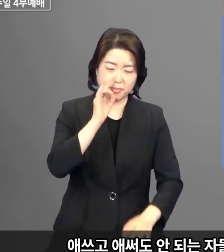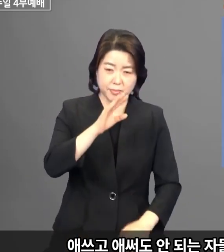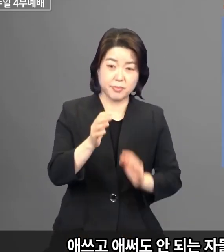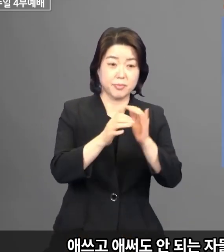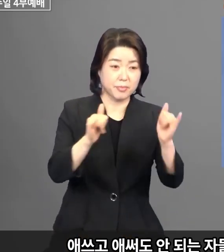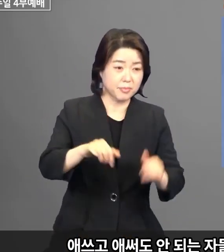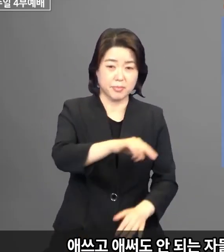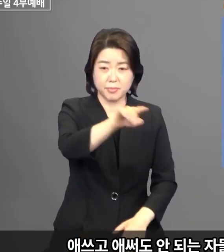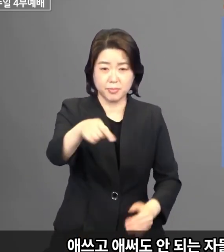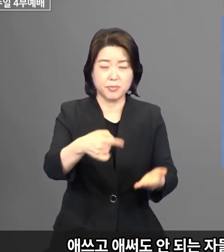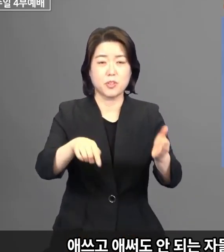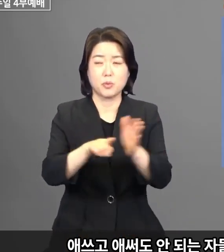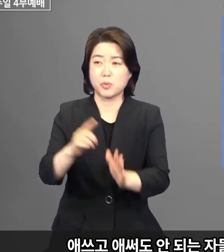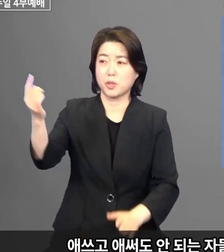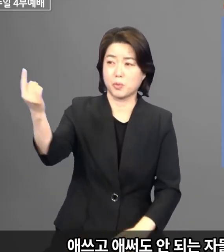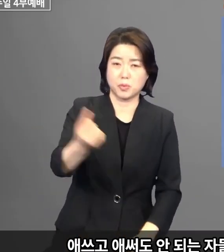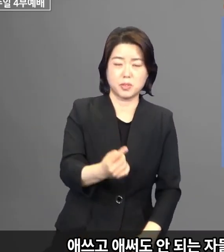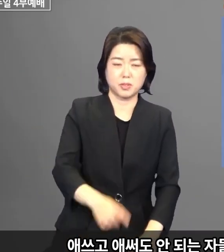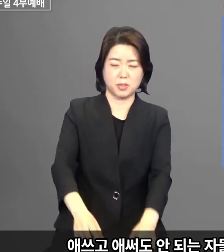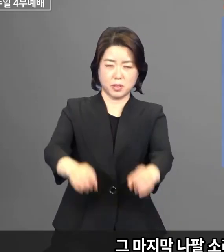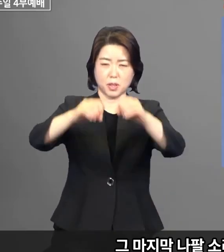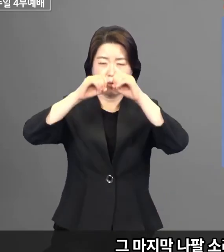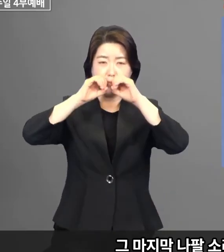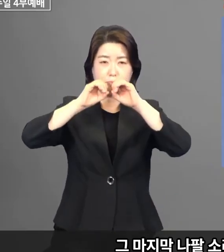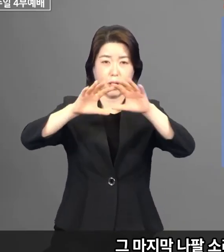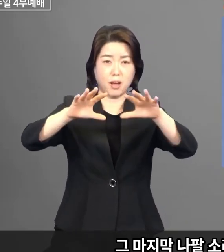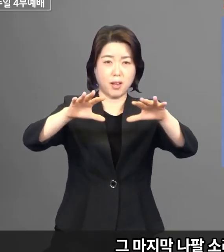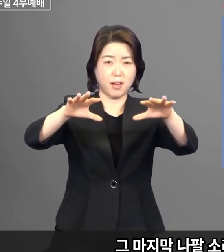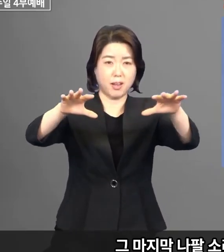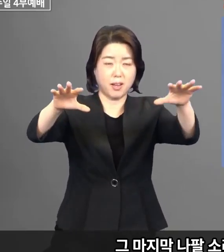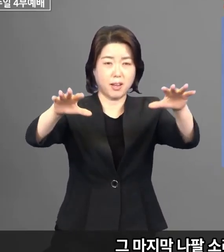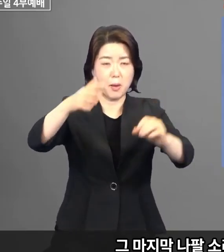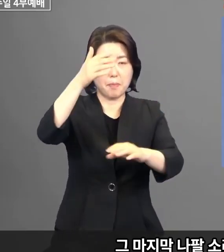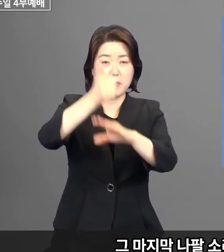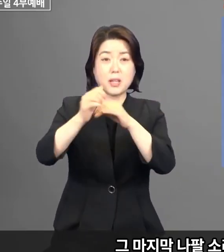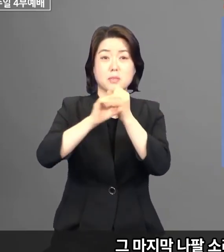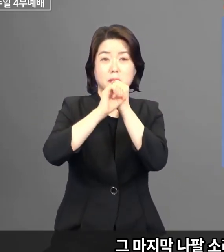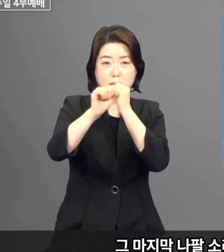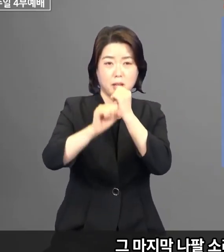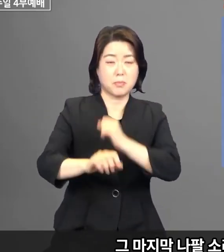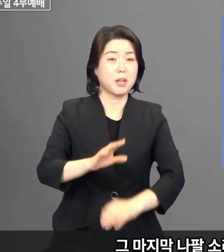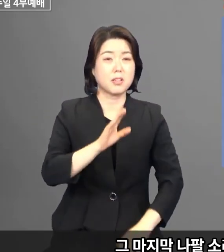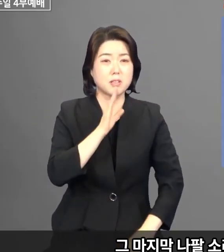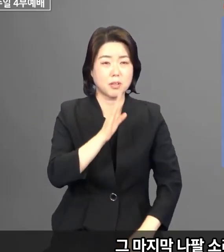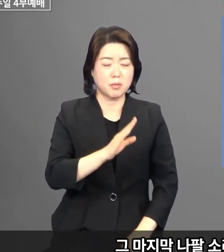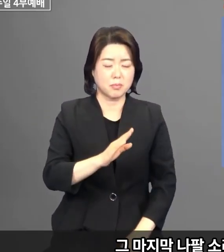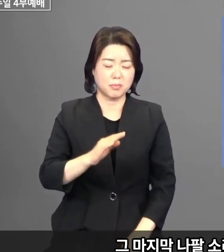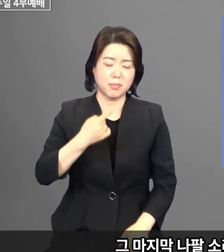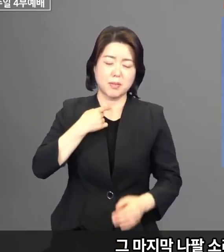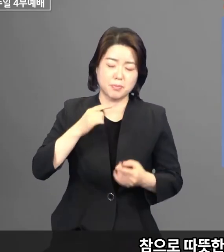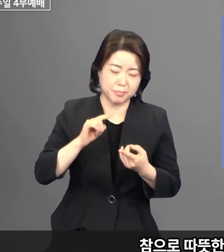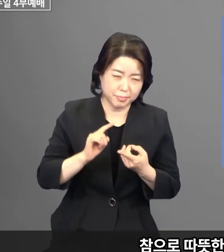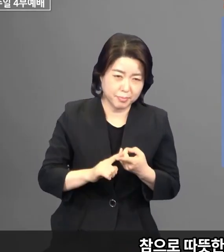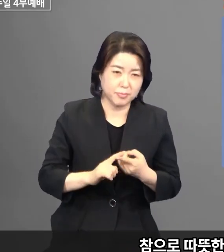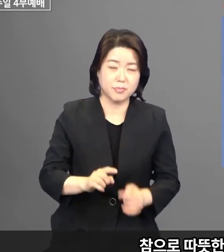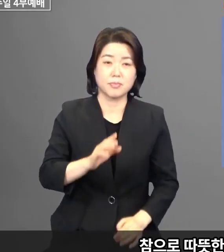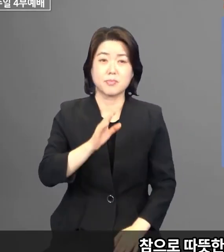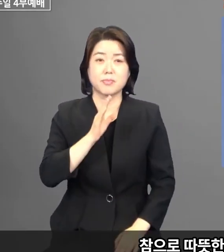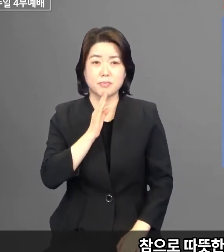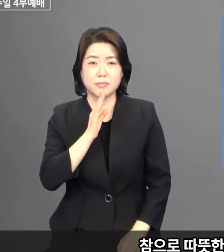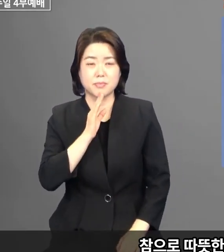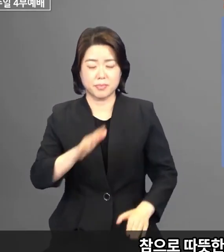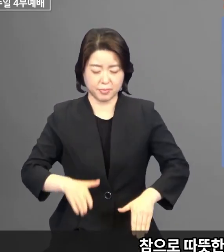자들을 향해 오실 때에 울려 퍼질 그 마지막 나팔 소리는 참으로 정겹고